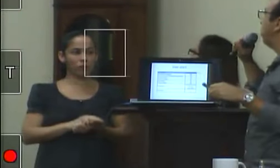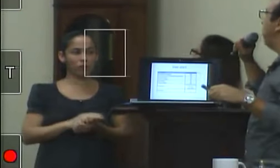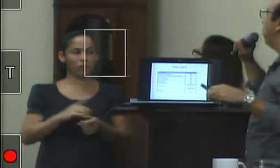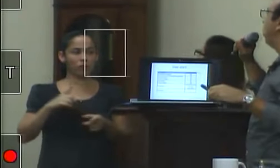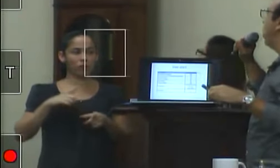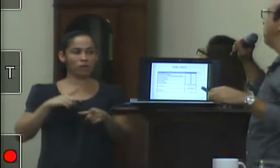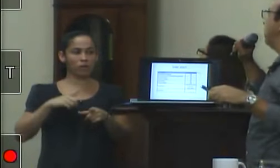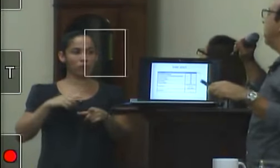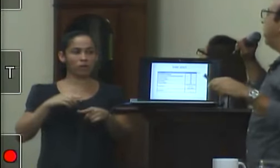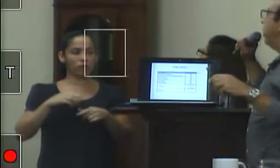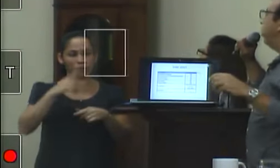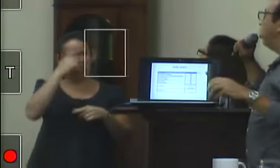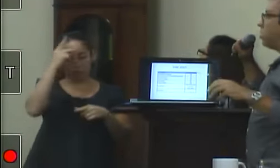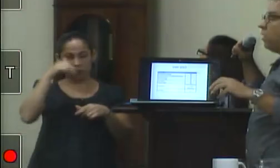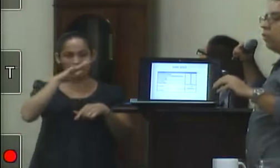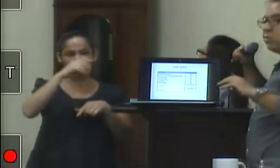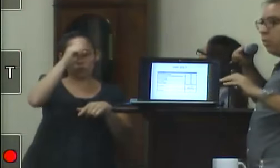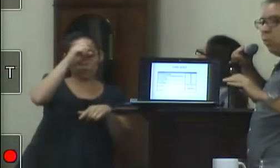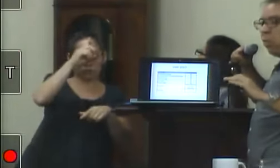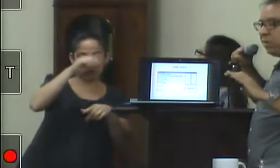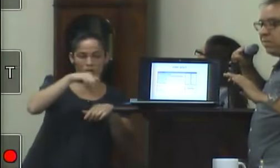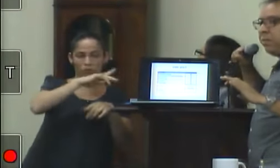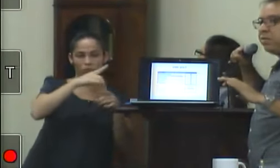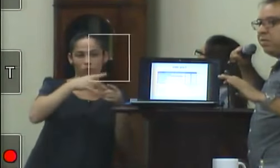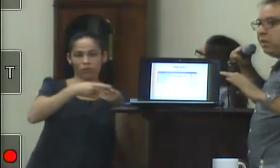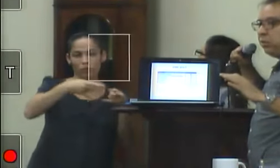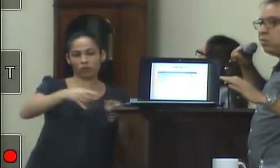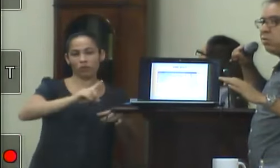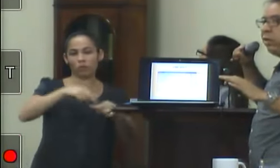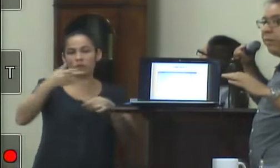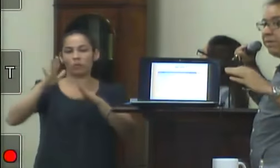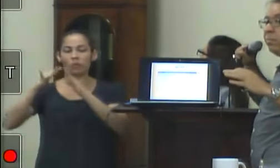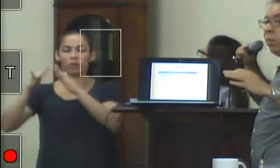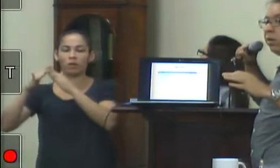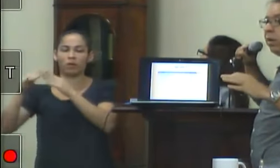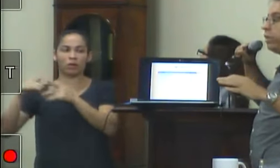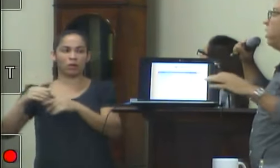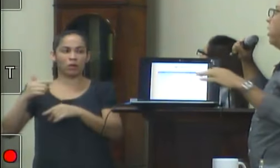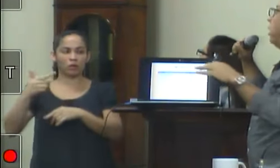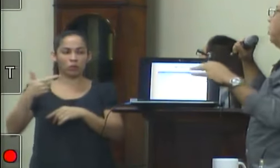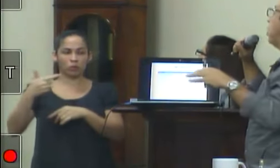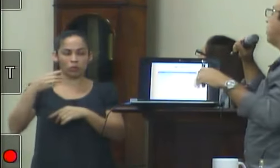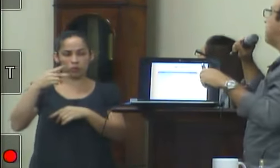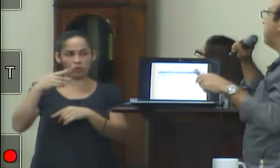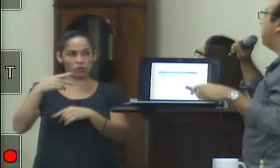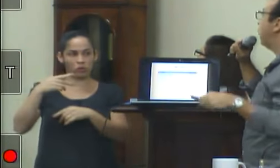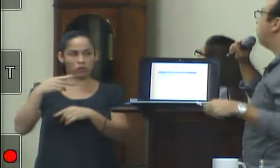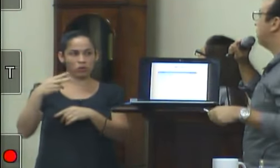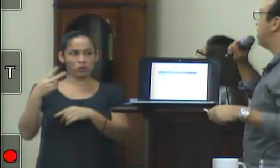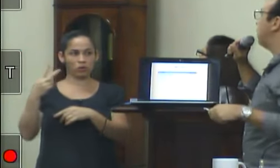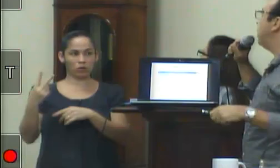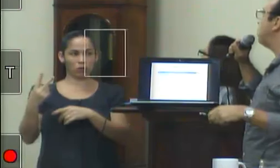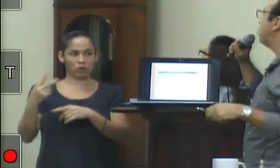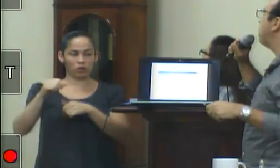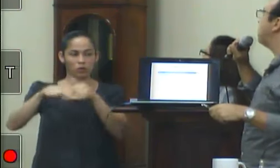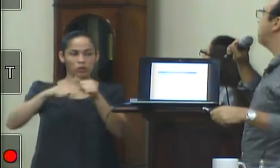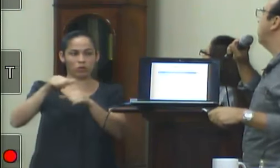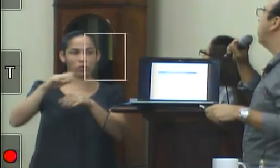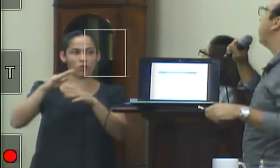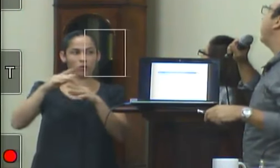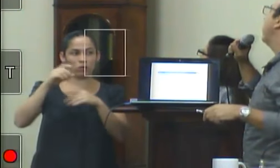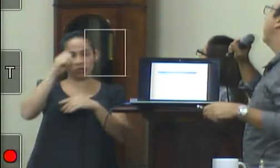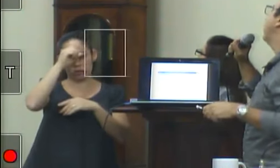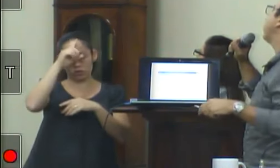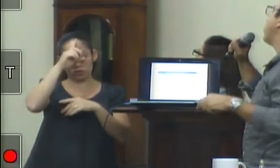por tuberculose, 2 altas por cura, 100%, isso que é o mais importante, e 2 pacientes foram transferidos de